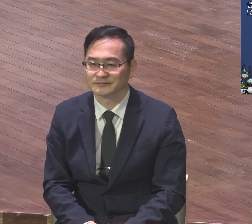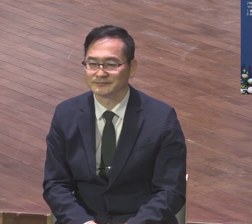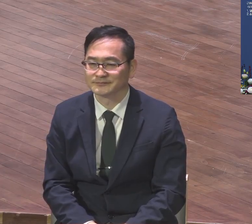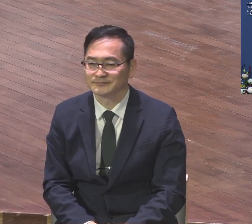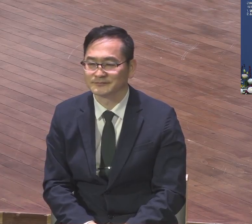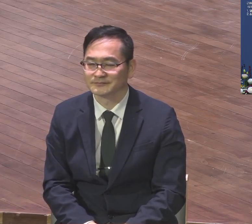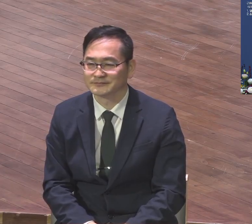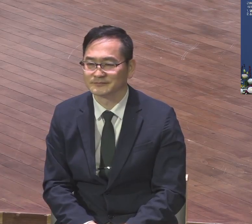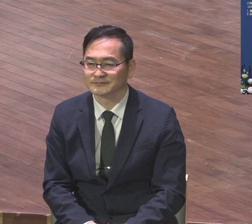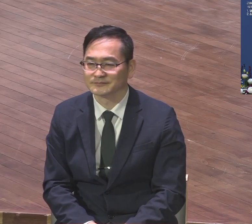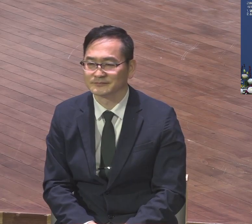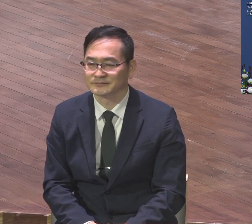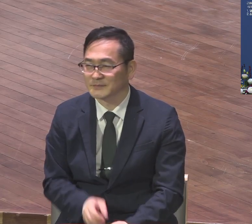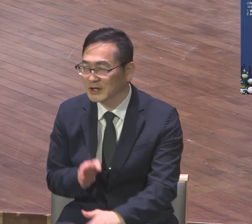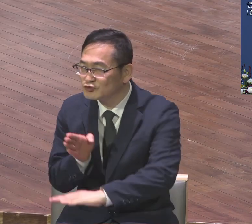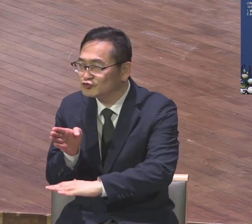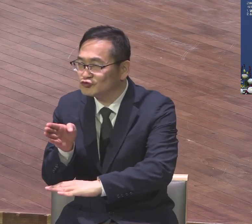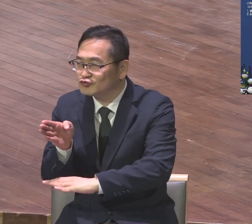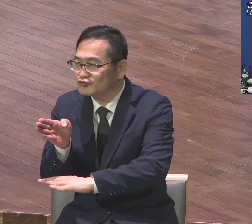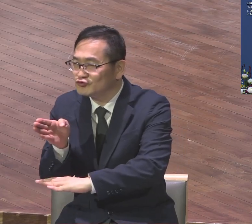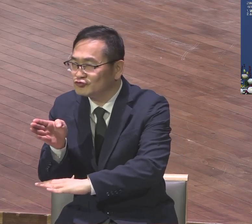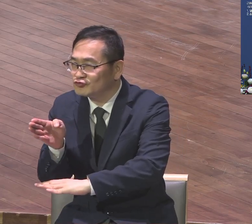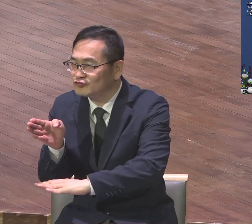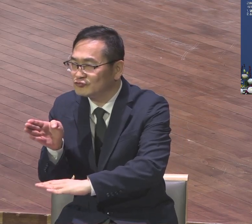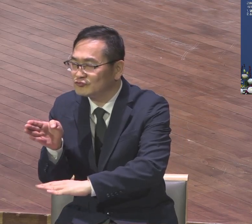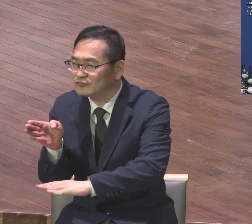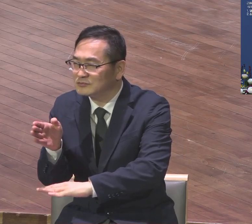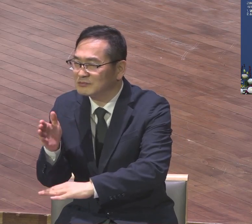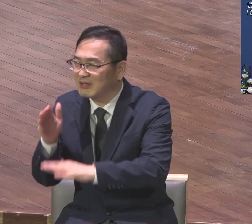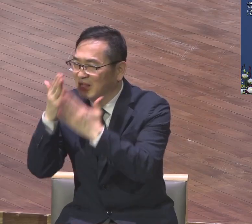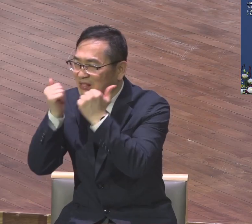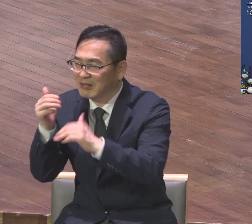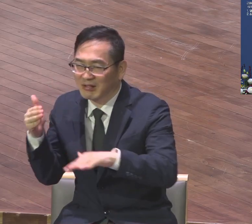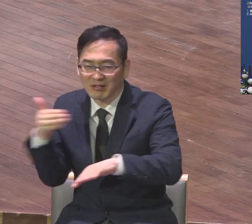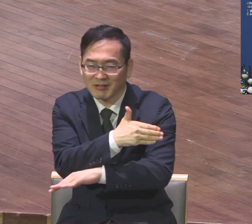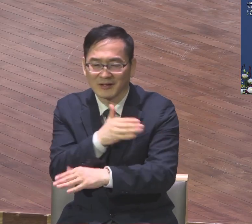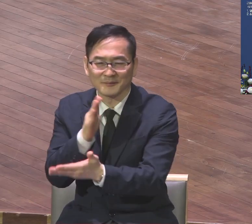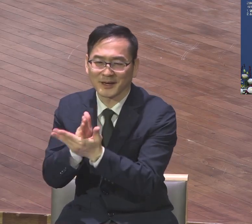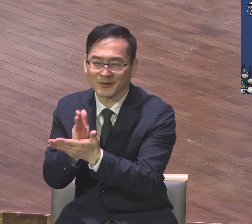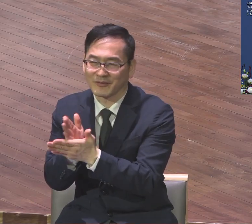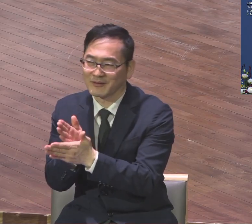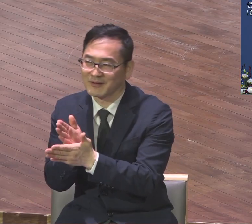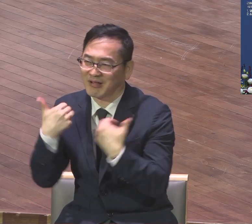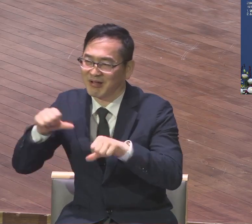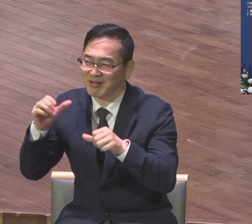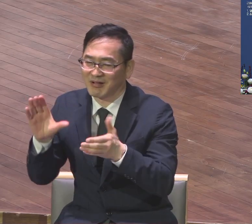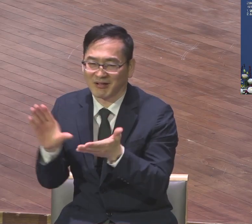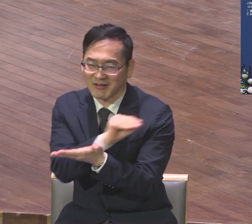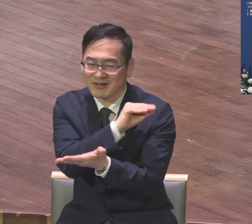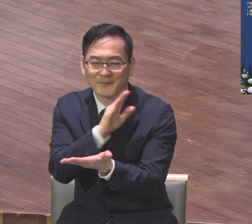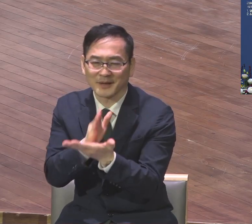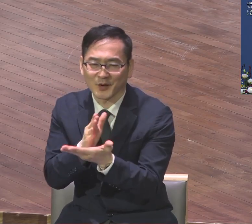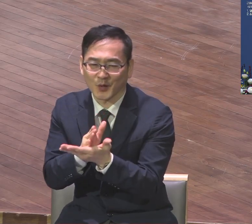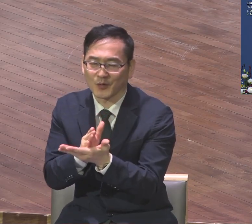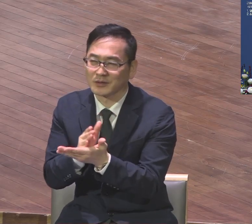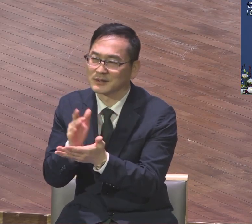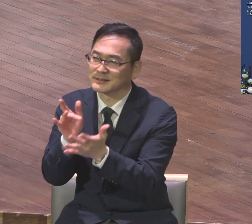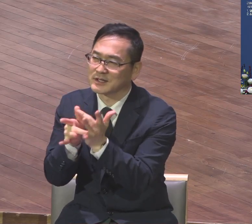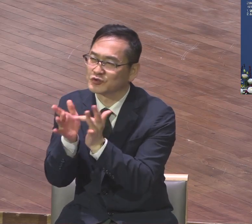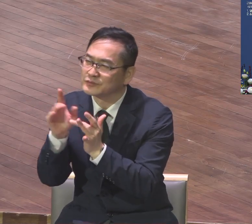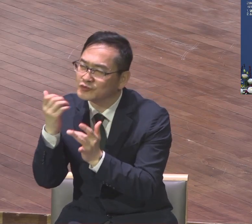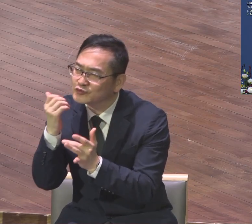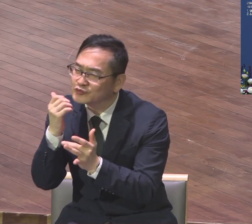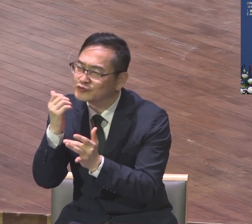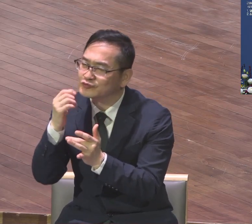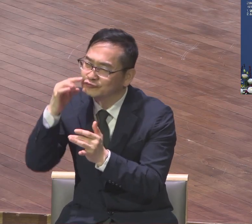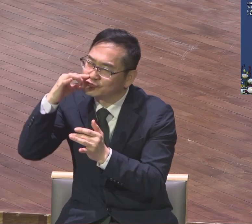하나님의 그 크신 하나님의 사랑, 말로 다 행동할 수 없는 그 큰 하나님의 사랑을 날마다 체험하면서 내가